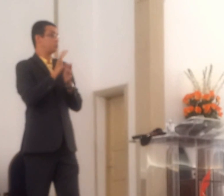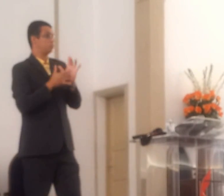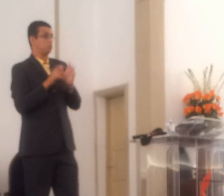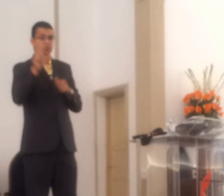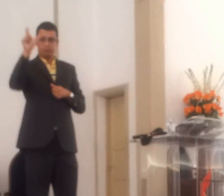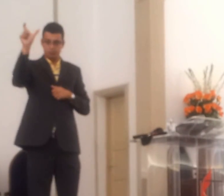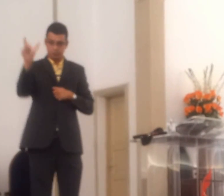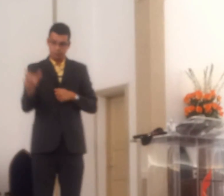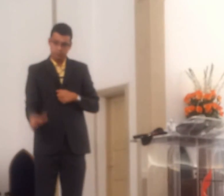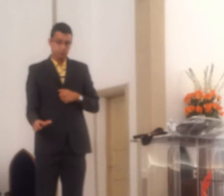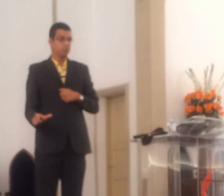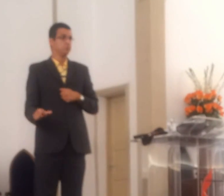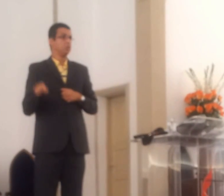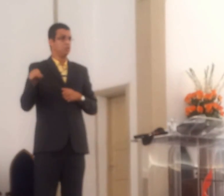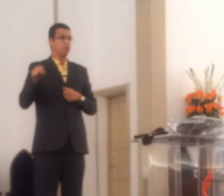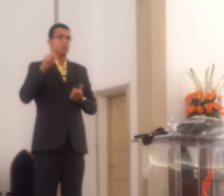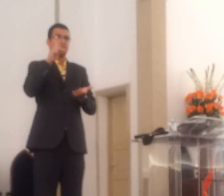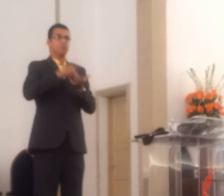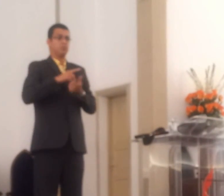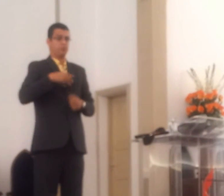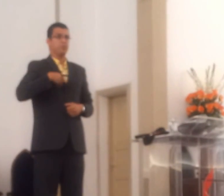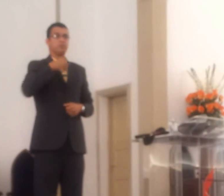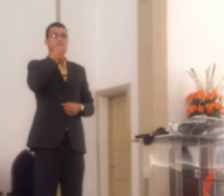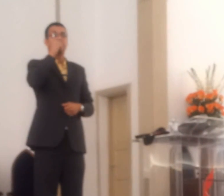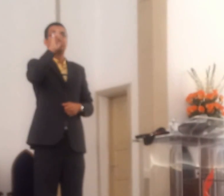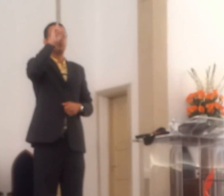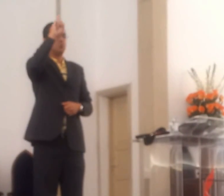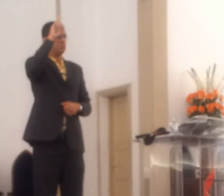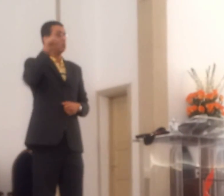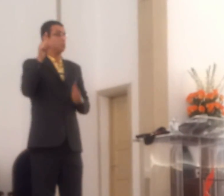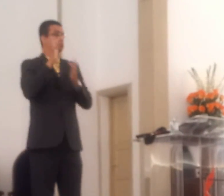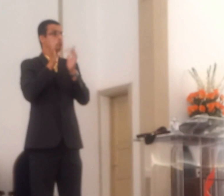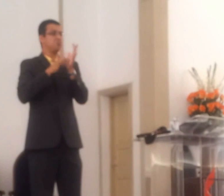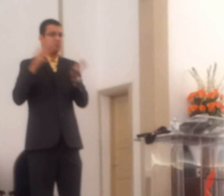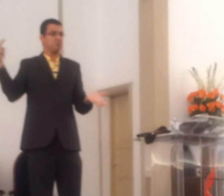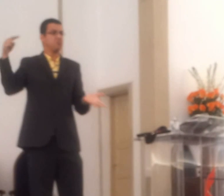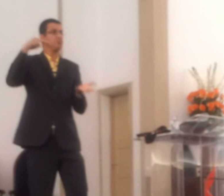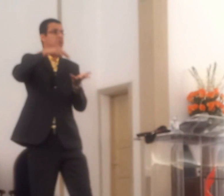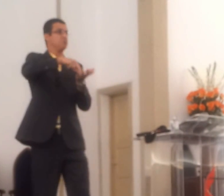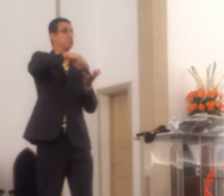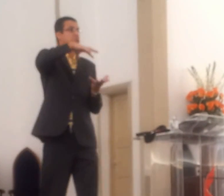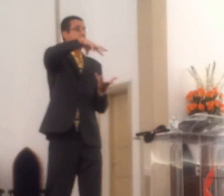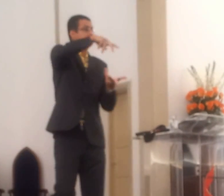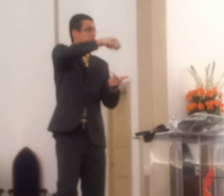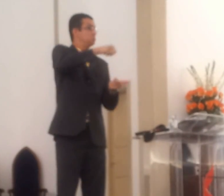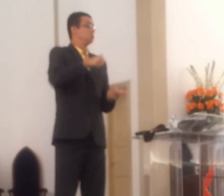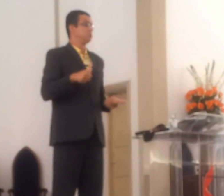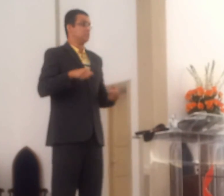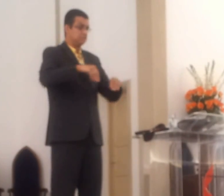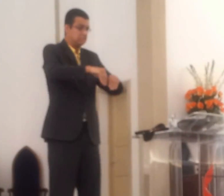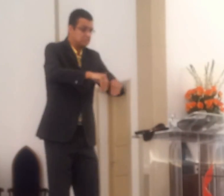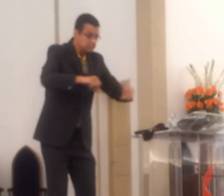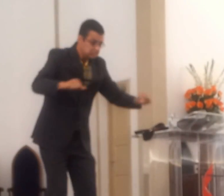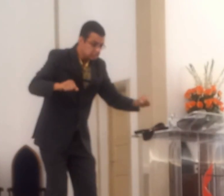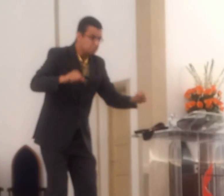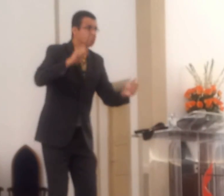Jesus, ele estava ali, junto da multidão. E Deus mandou Jesus ali no meio do povo. Jesus veio a